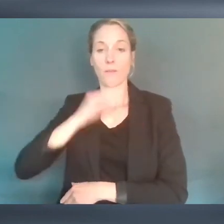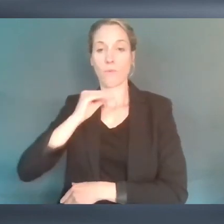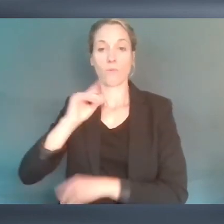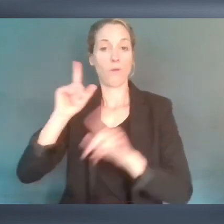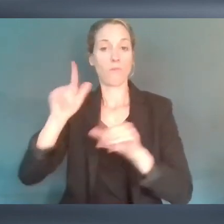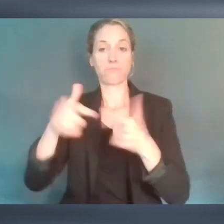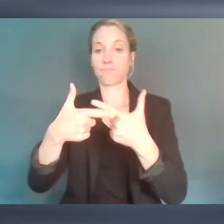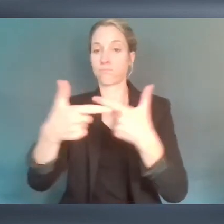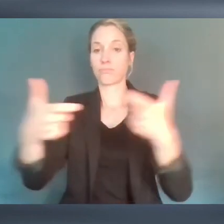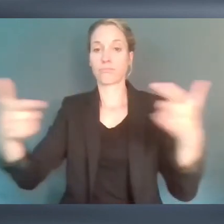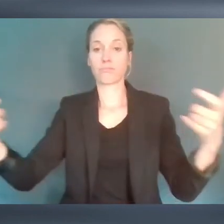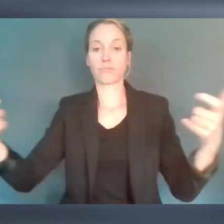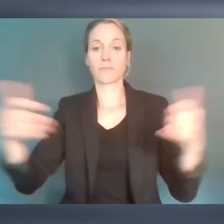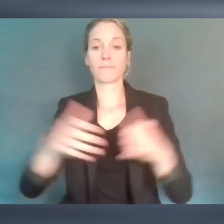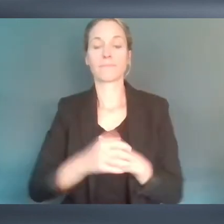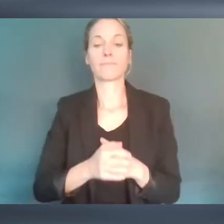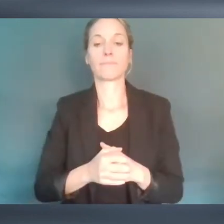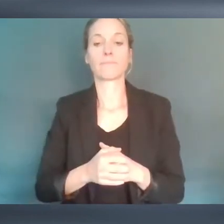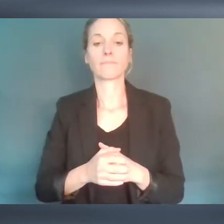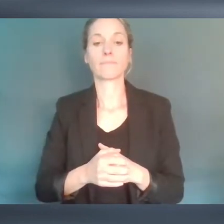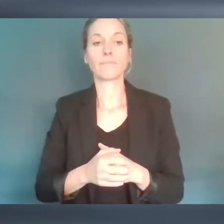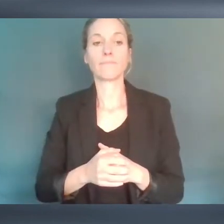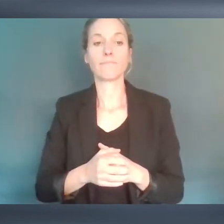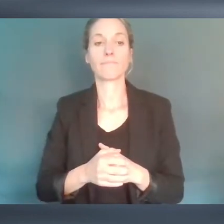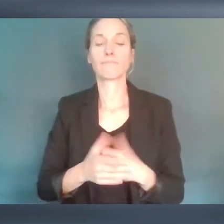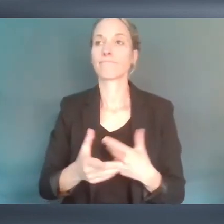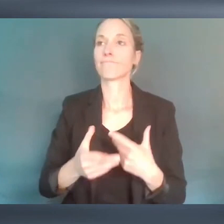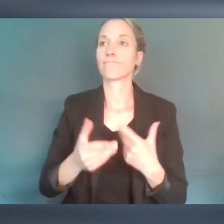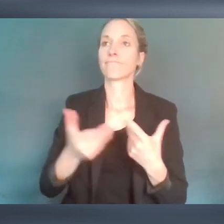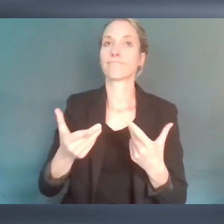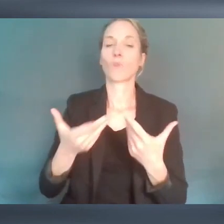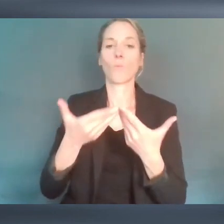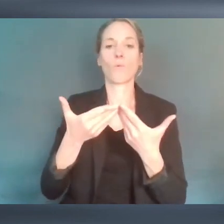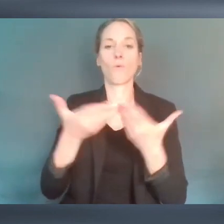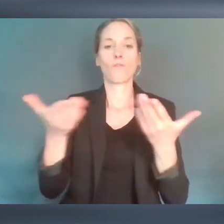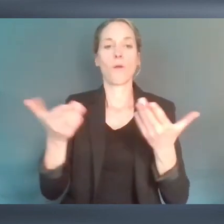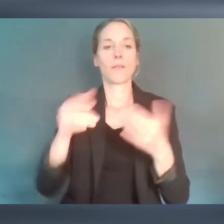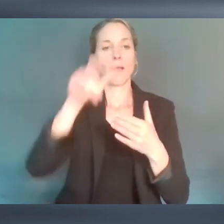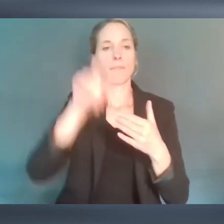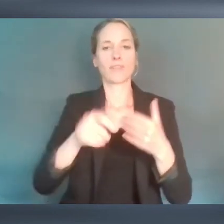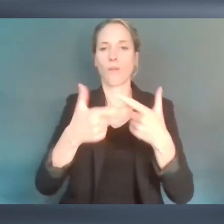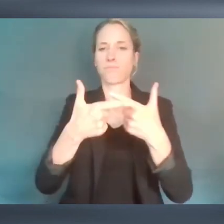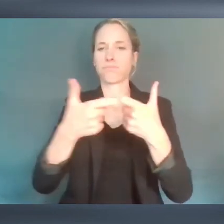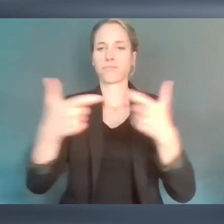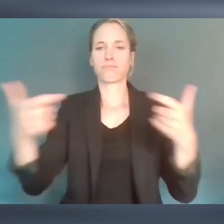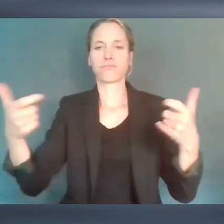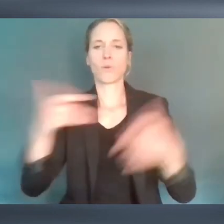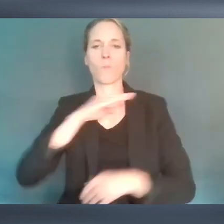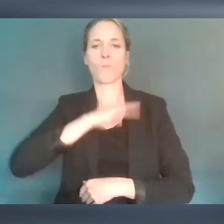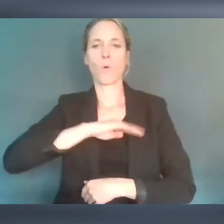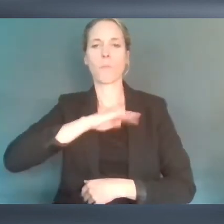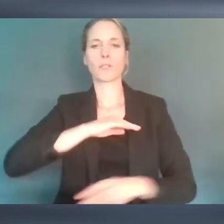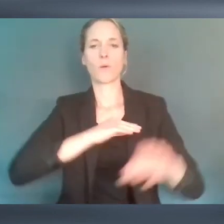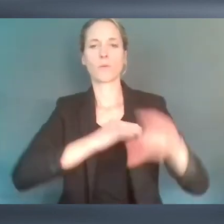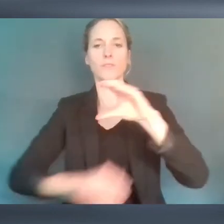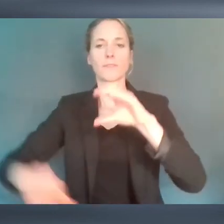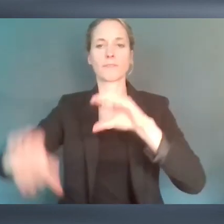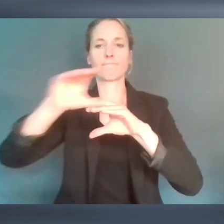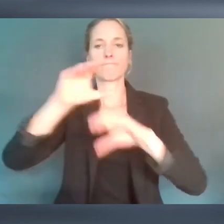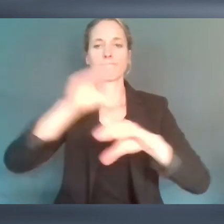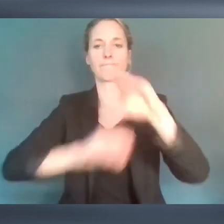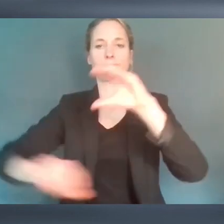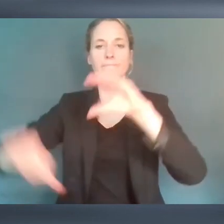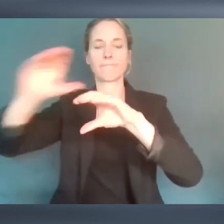soi-même, et laisser place à la diversité des forces et des opportunités, et parfois mettre en avant certaines et